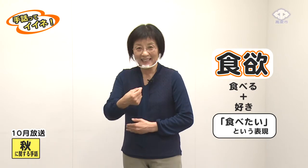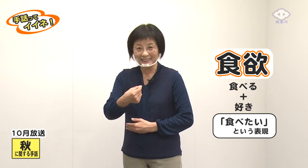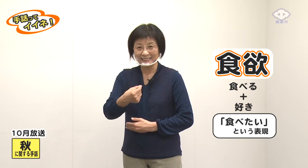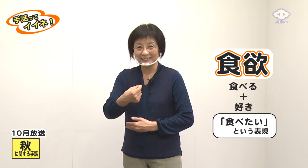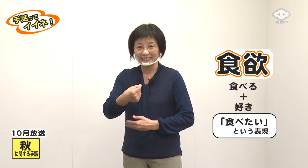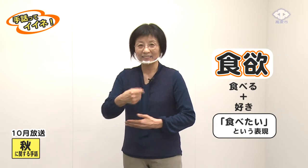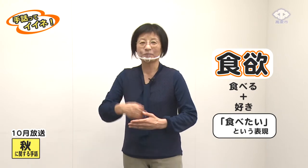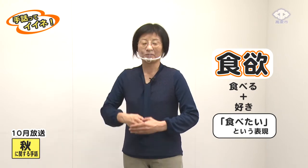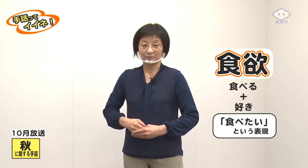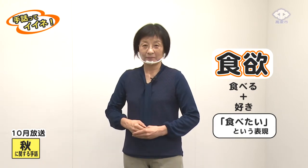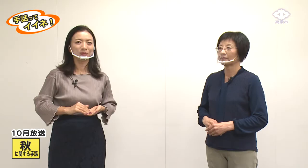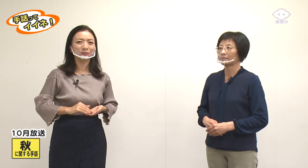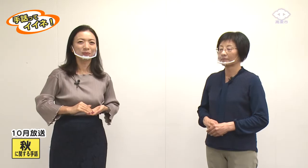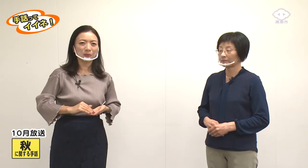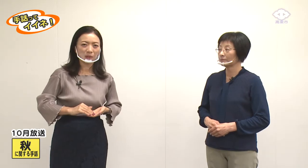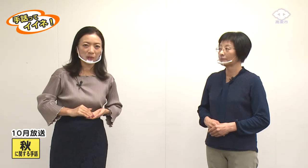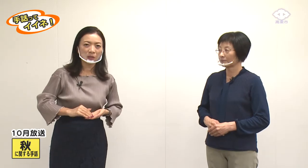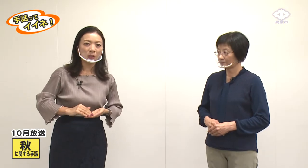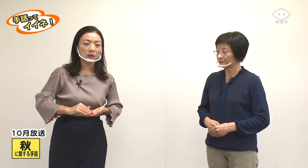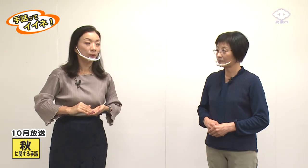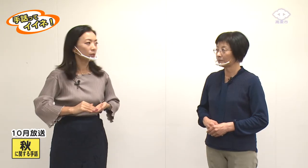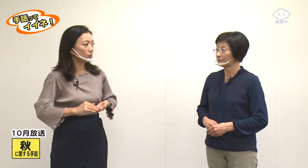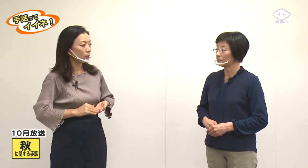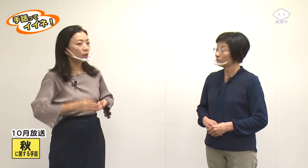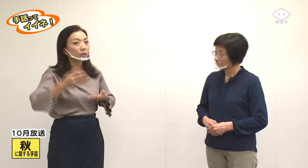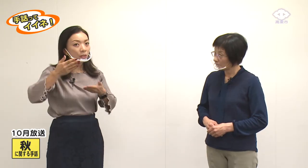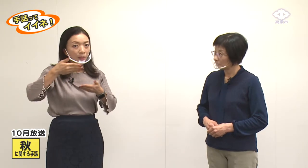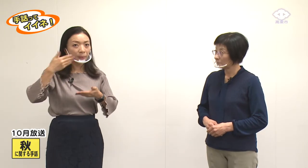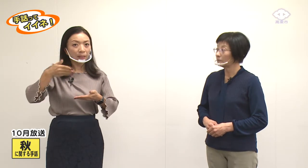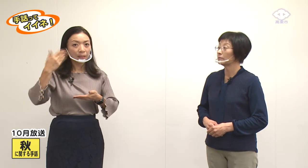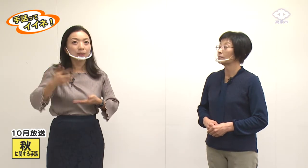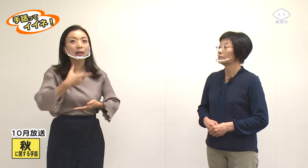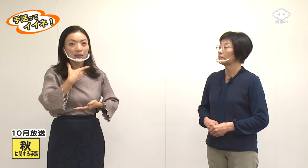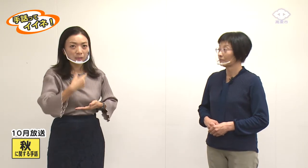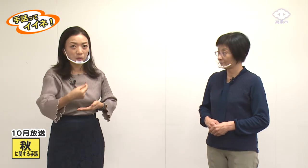い。 はい、幅さんは食べたいと